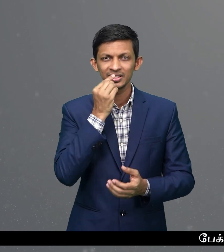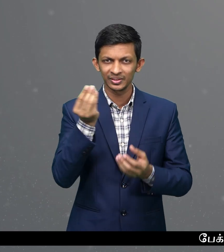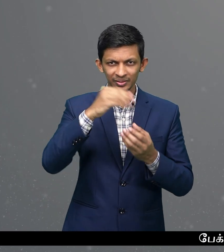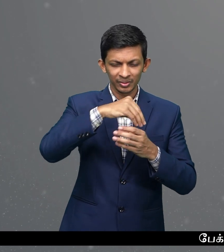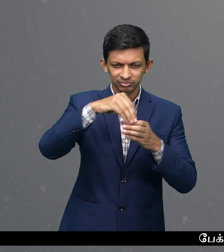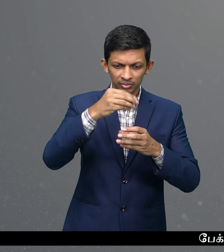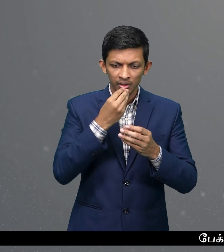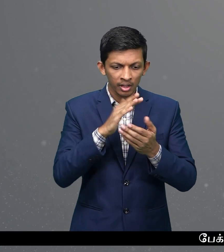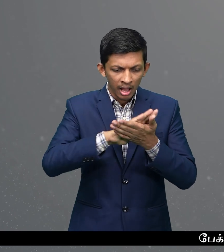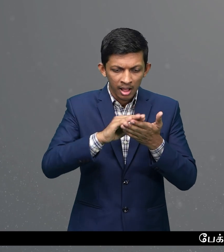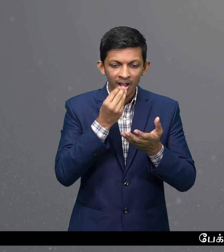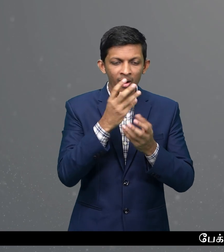பேக்கிங் சோடா,